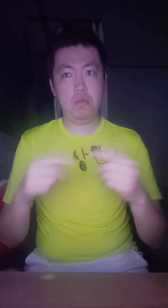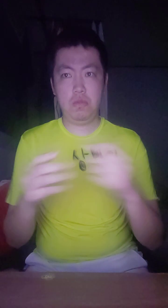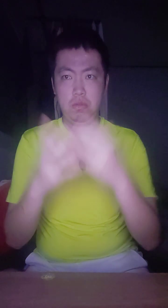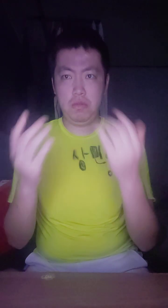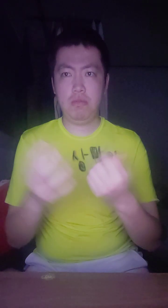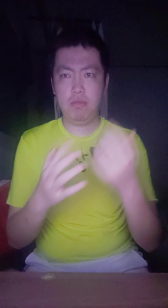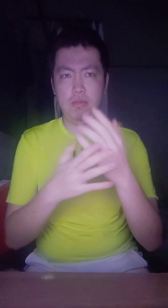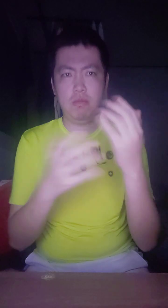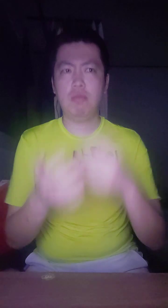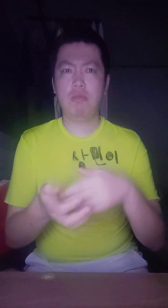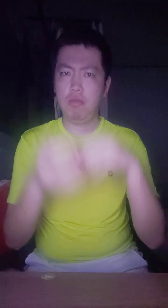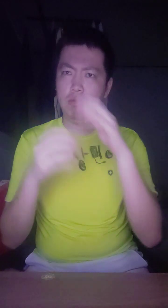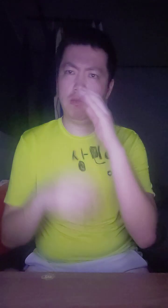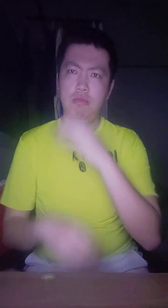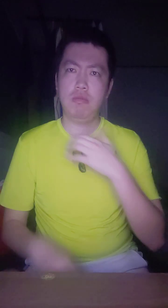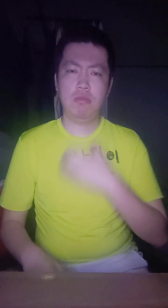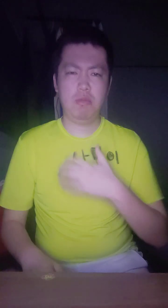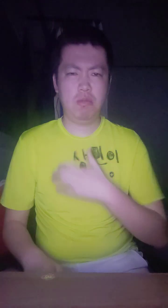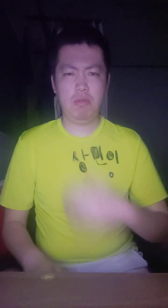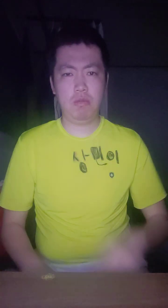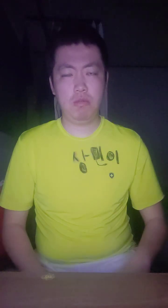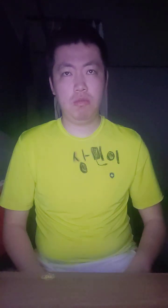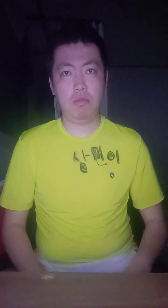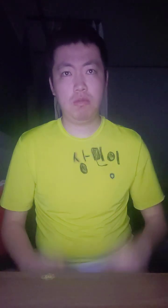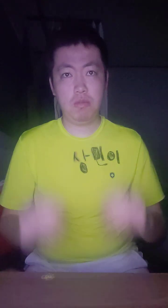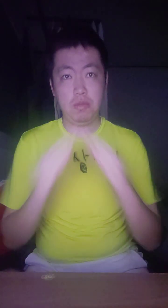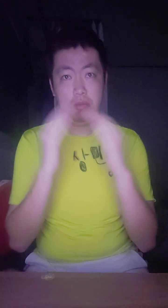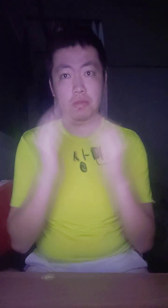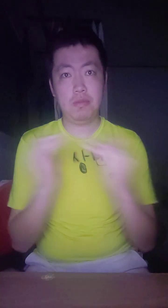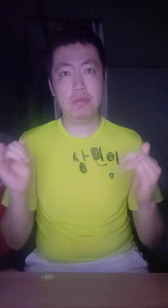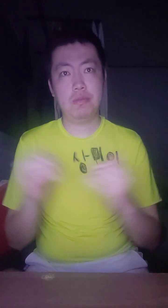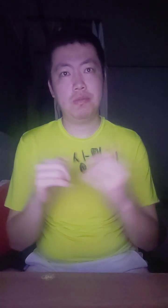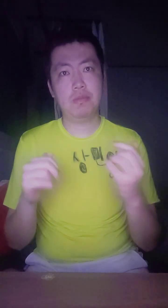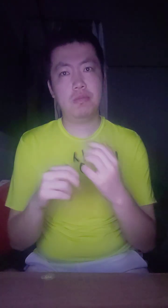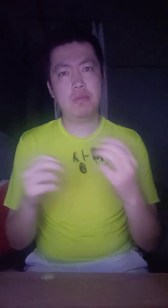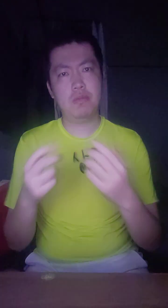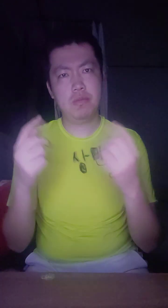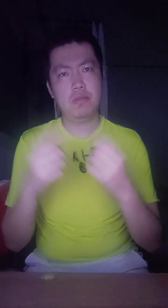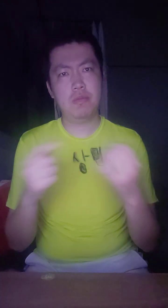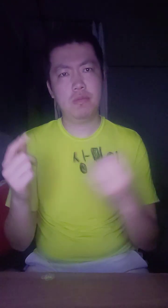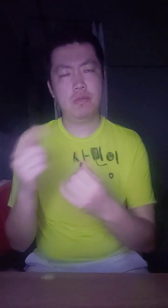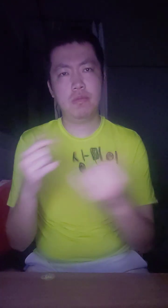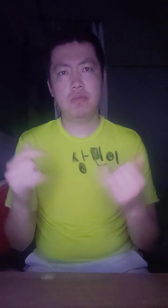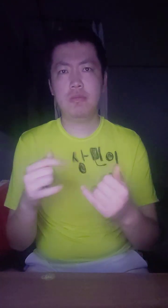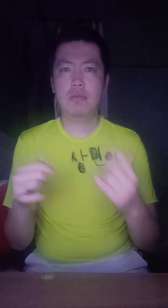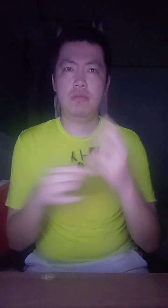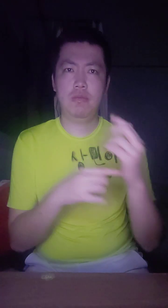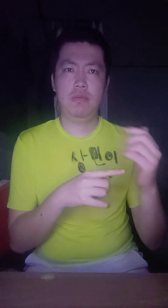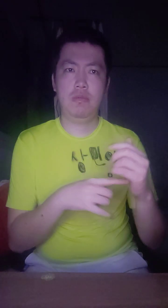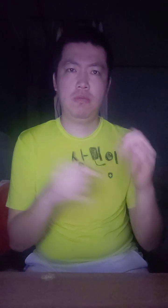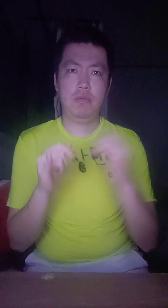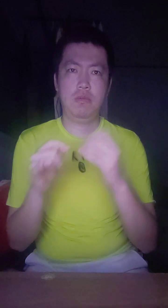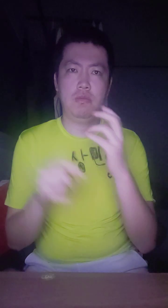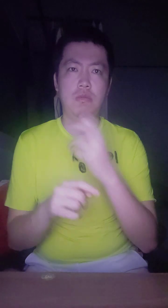갇히며 불안에 떨었습니다. 집에 있던 주민들도 푹푹 찌는 휴일 아침을 맞이해야 했습니다.